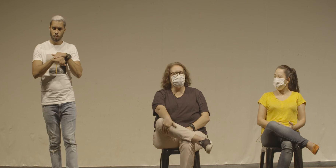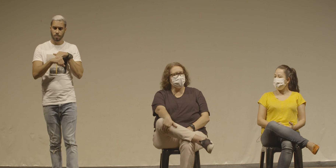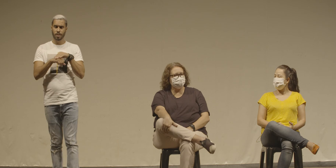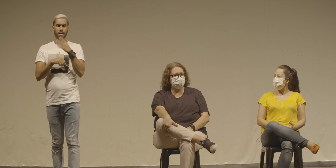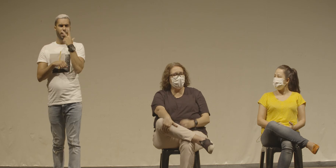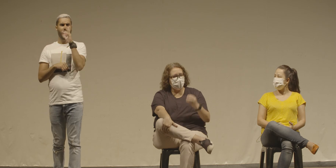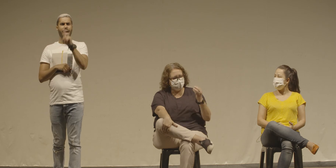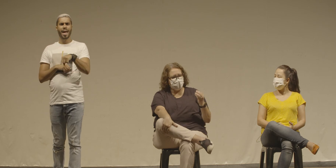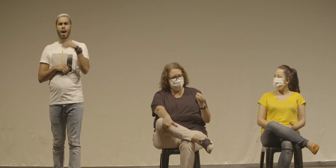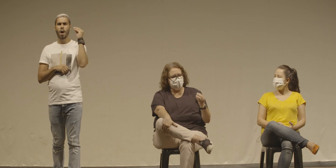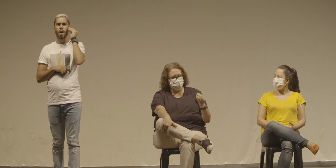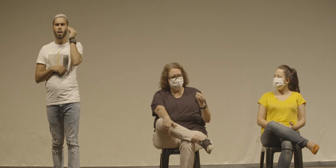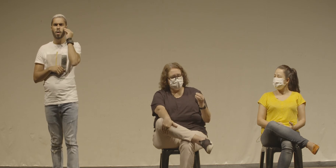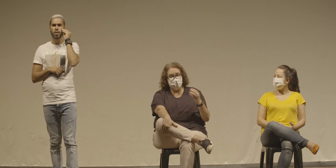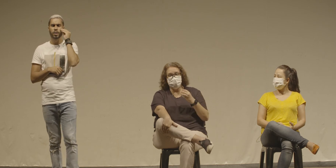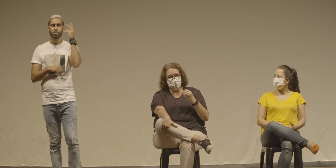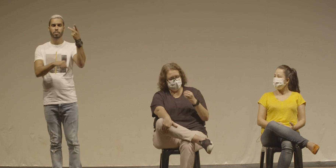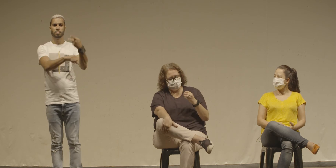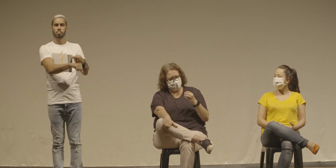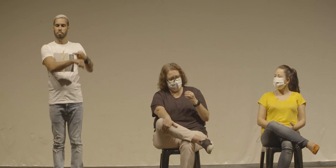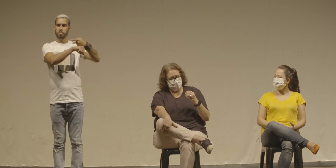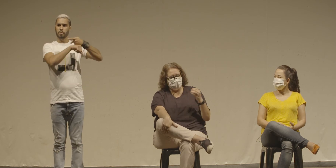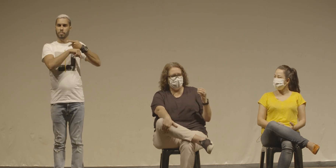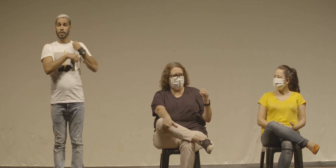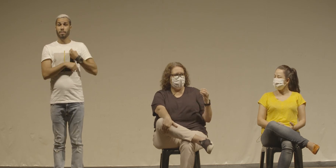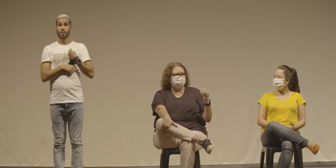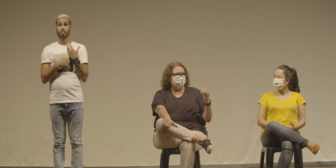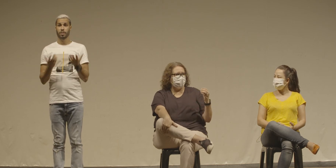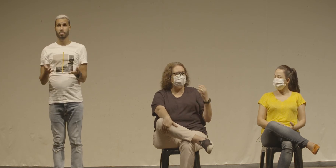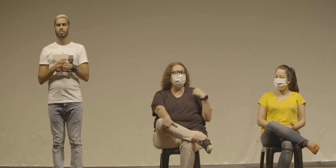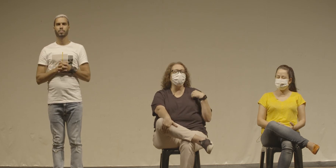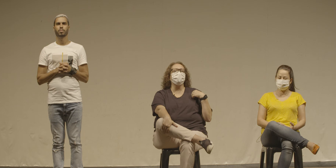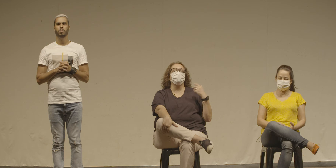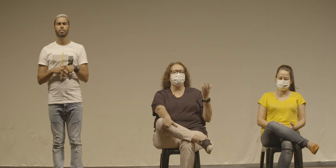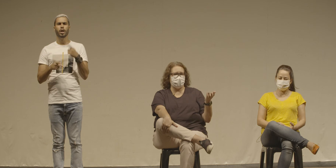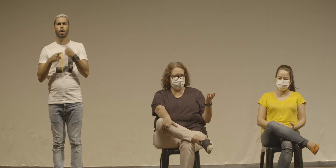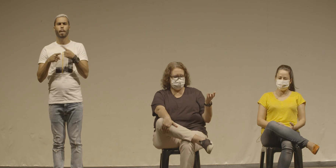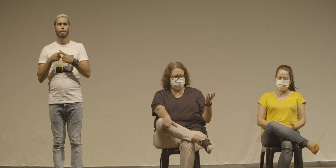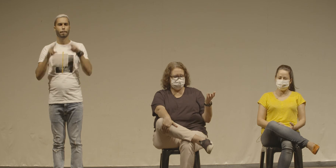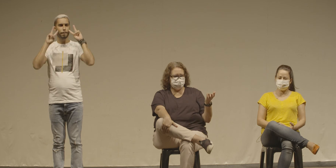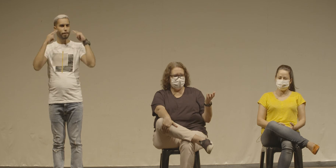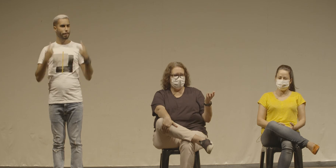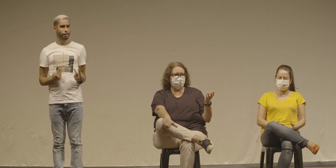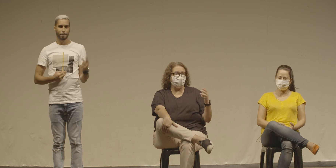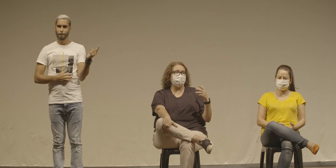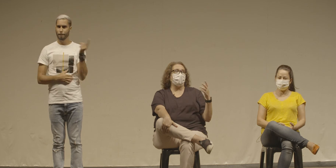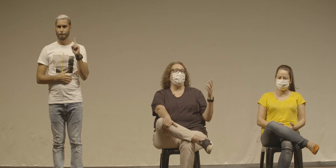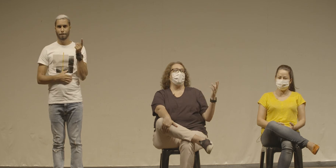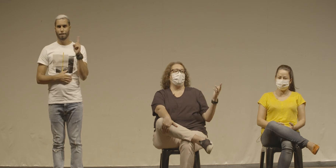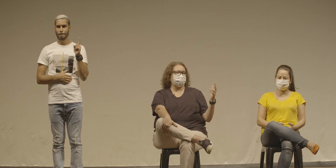oportunidade de receber uma homenagem em vida. Por quê? ela não se considera